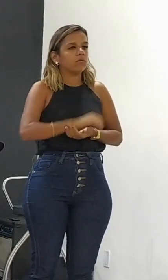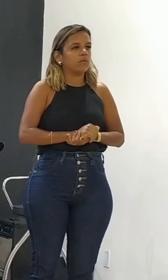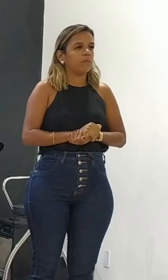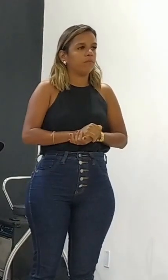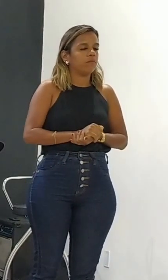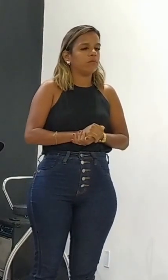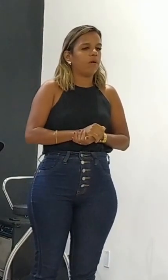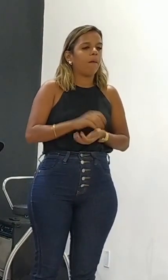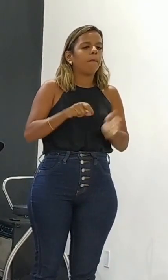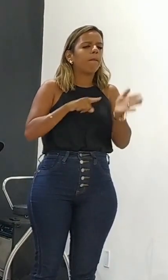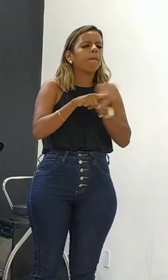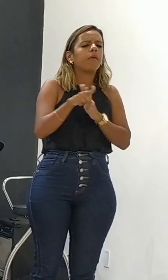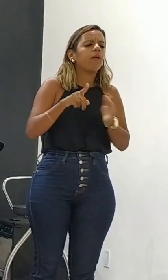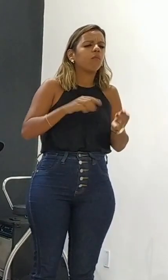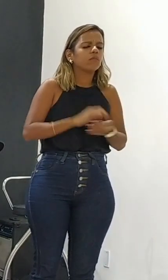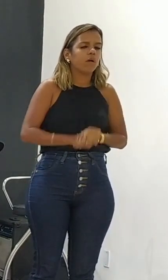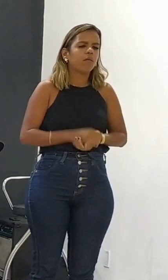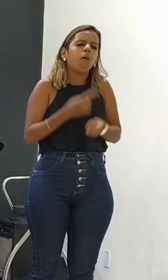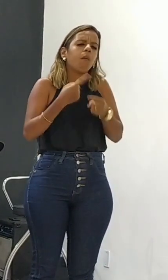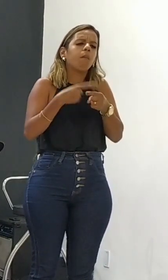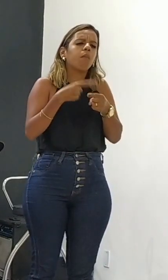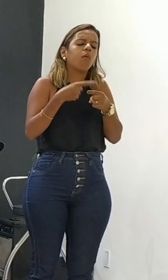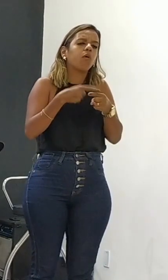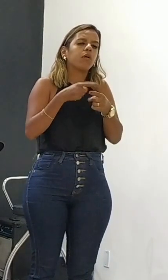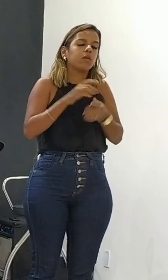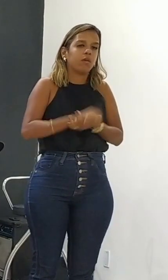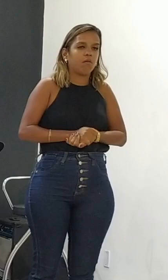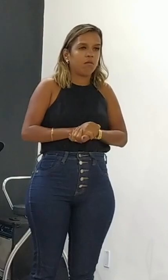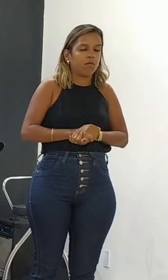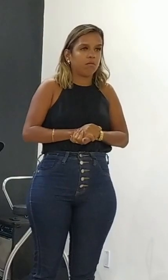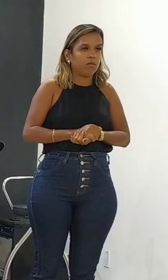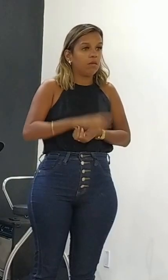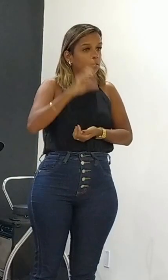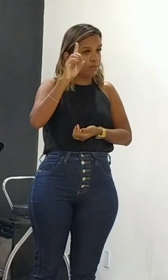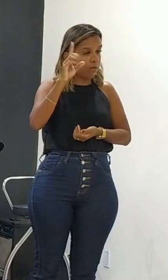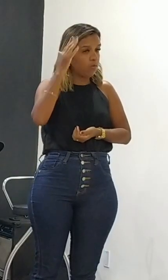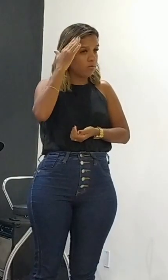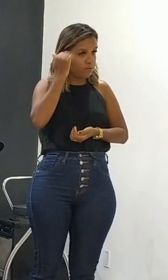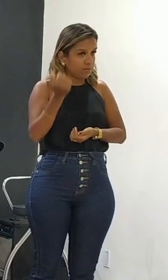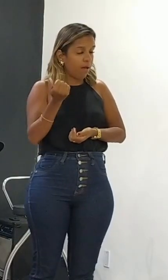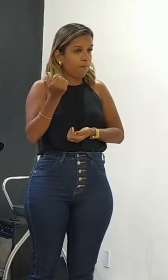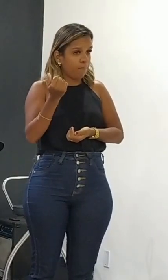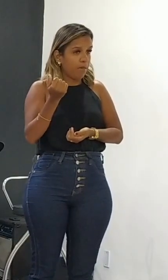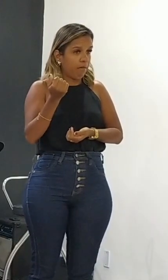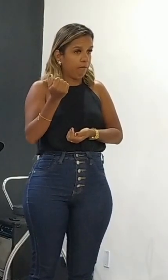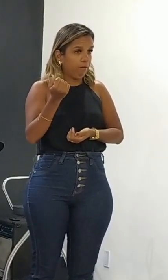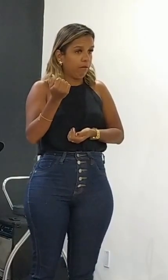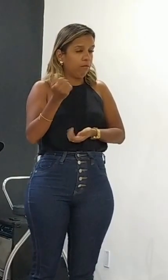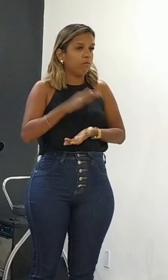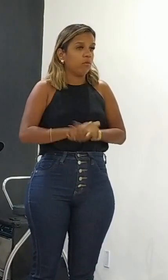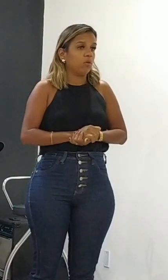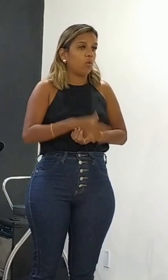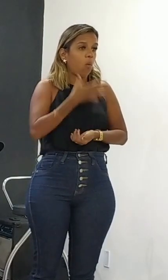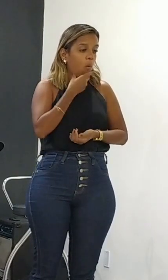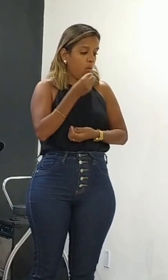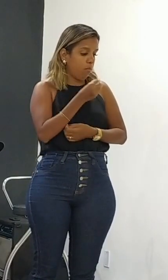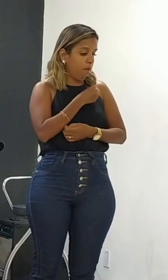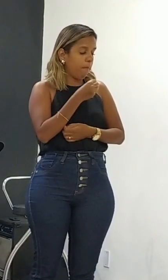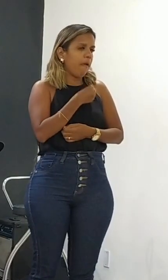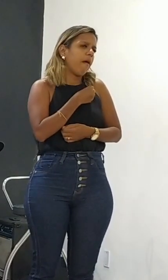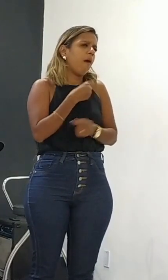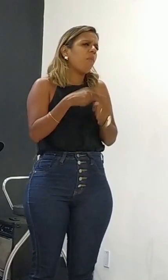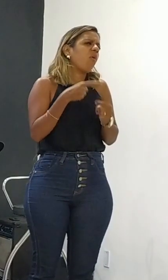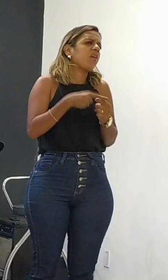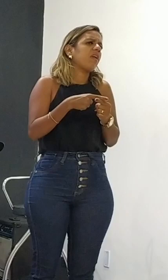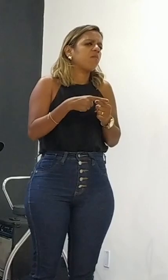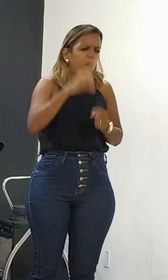O entrevistador estava perguntando por que Deus, sabendo que o homem ia cair, Deus não obrigou o homem a amá-lo e